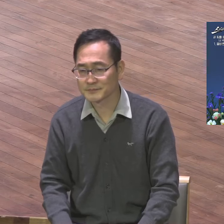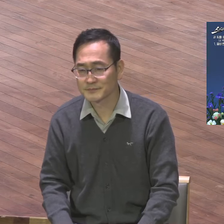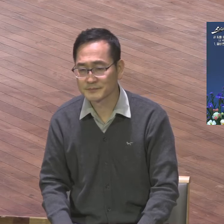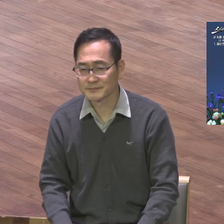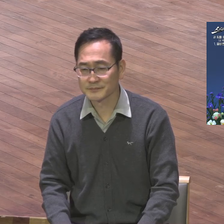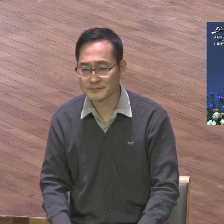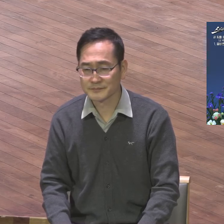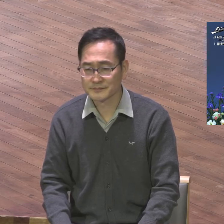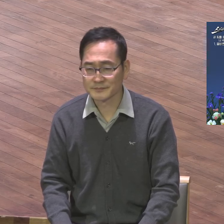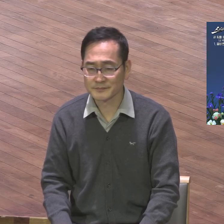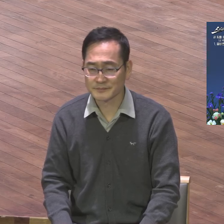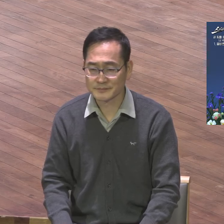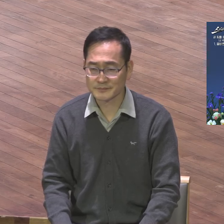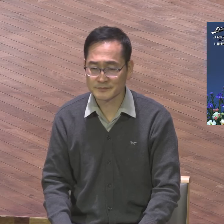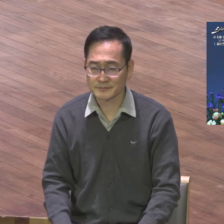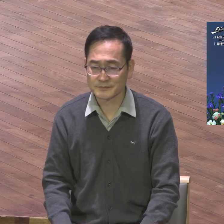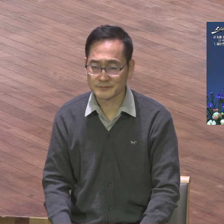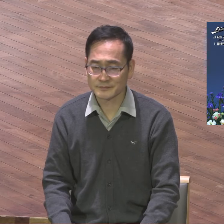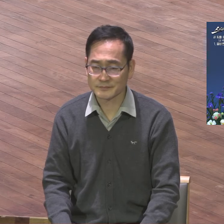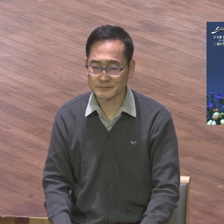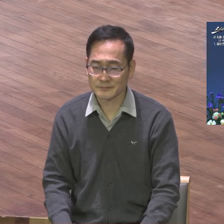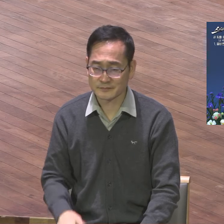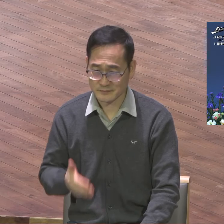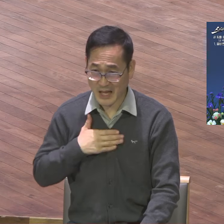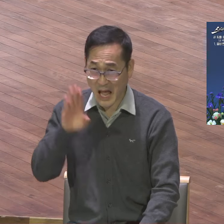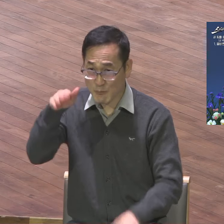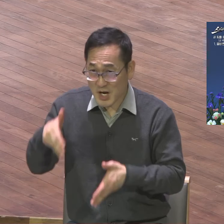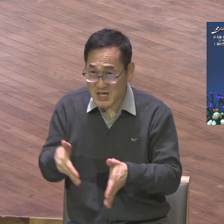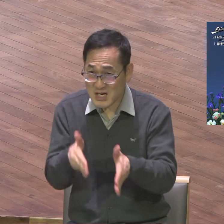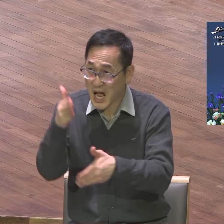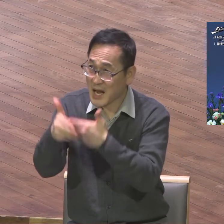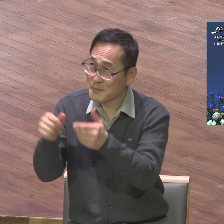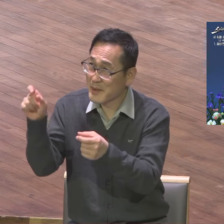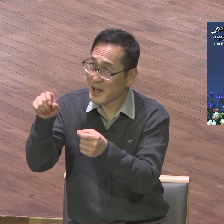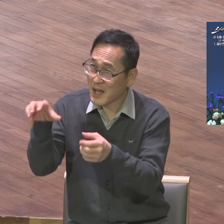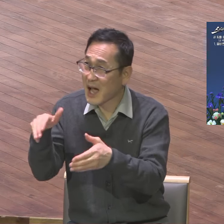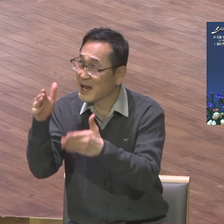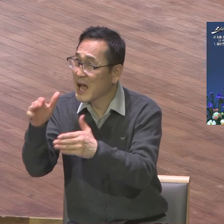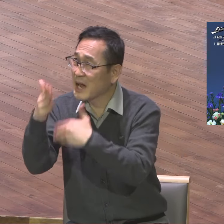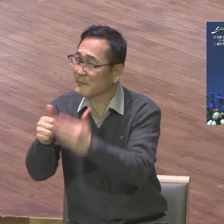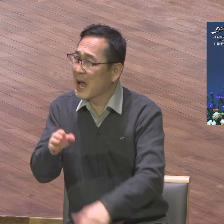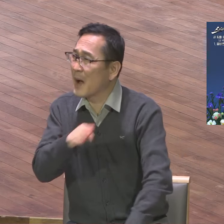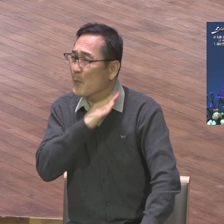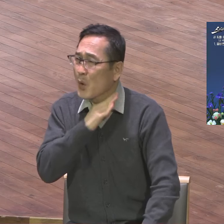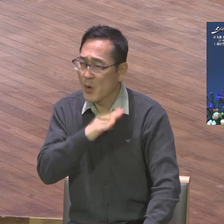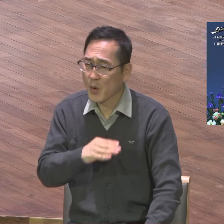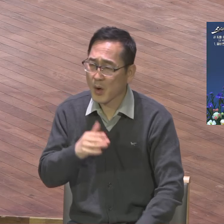내 길은 여호와께 숨겨졌으며 내 송사는 내 하나님께서